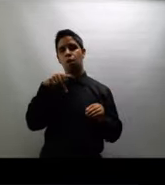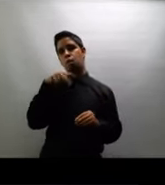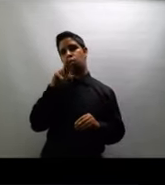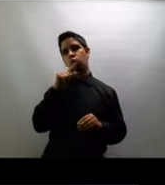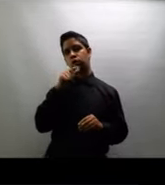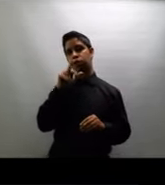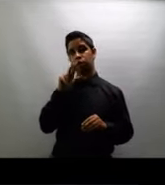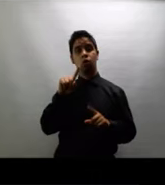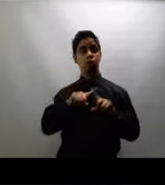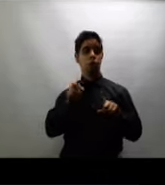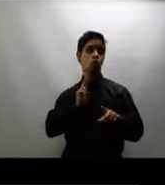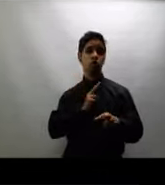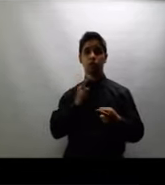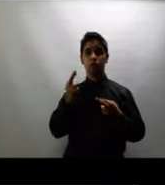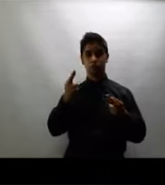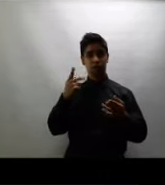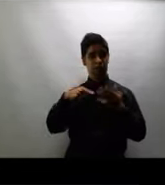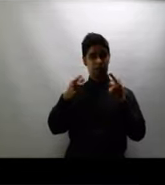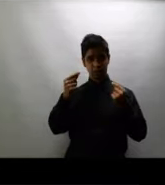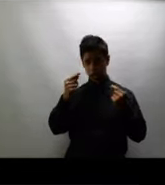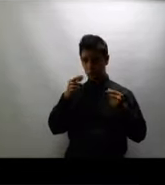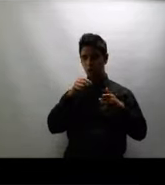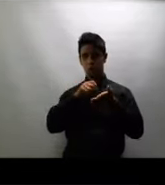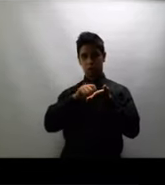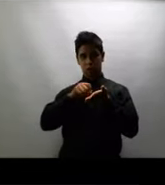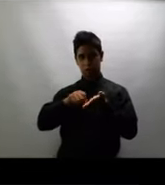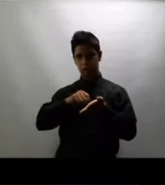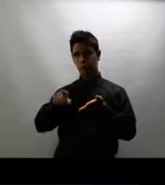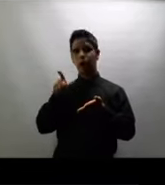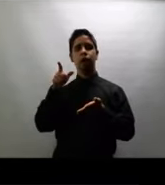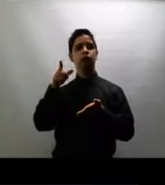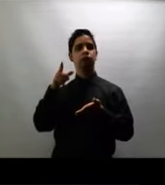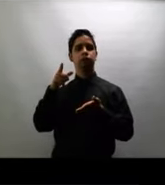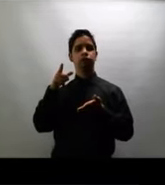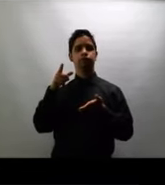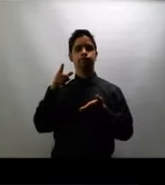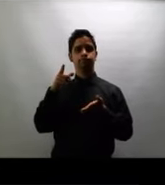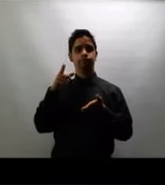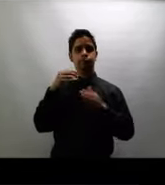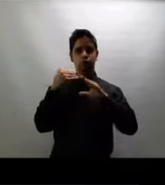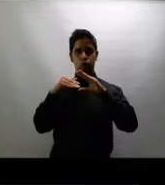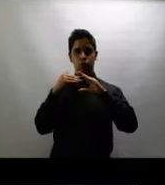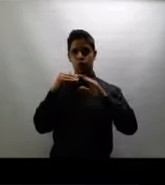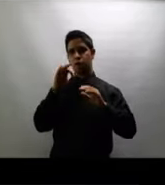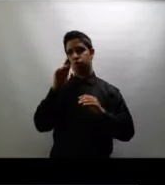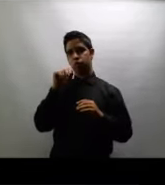es que nos escriban al correo de la fundación